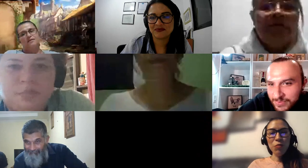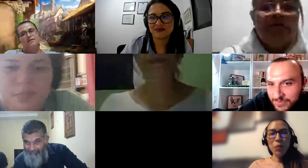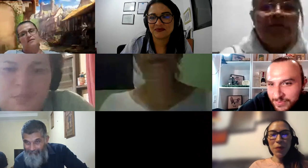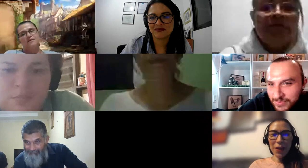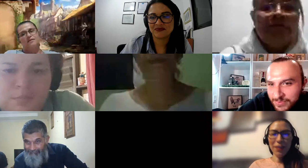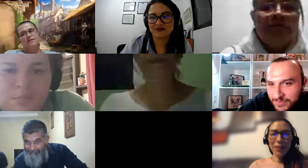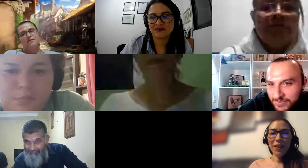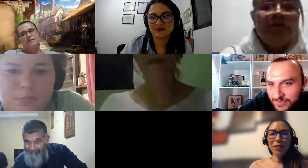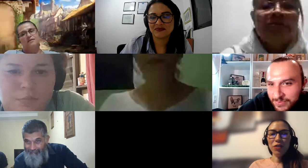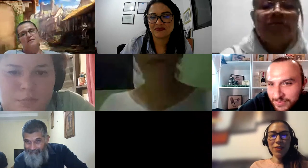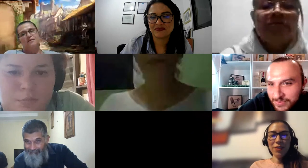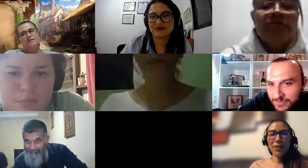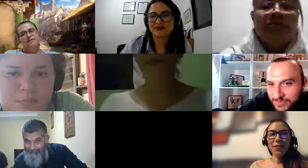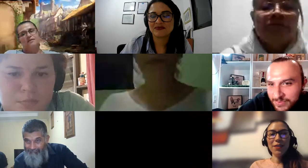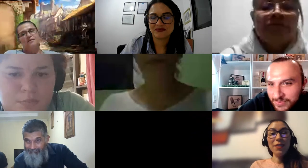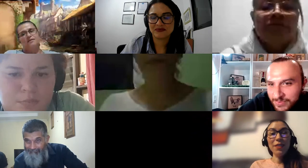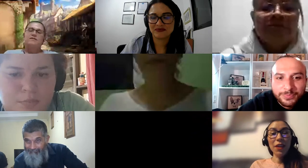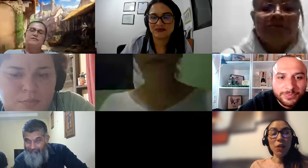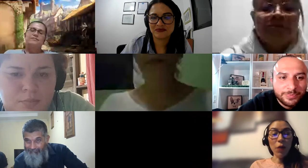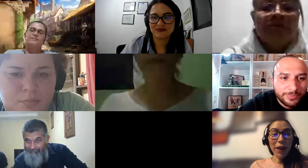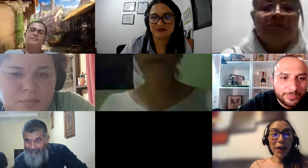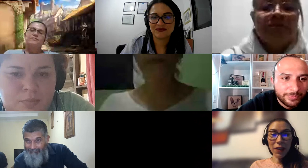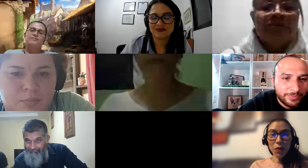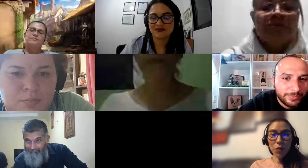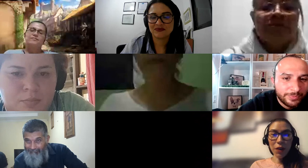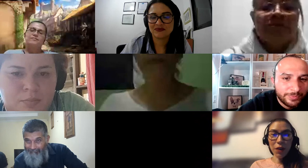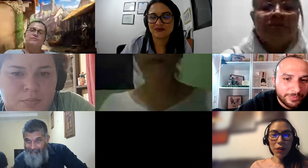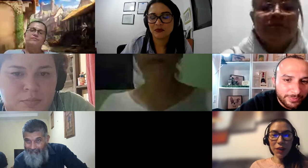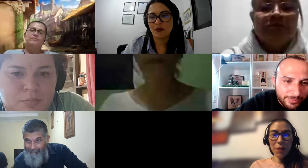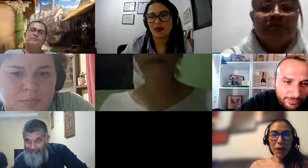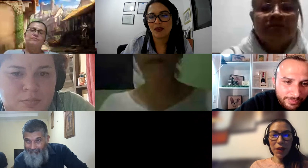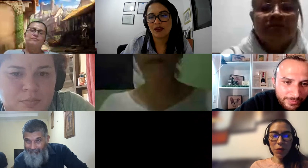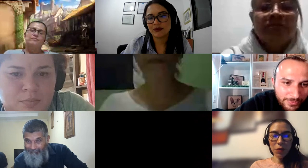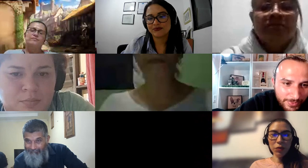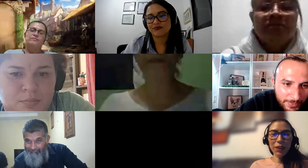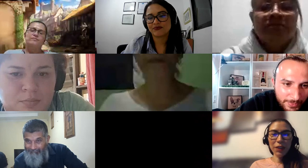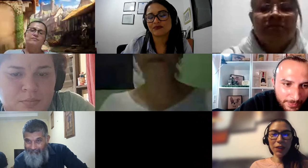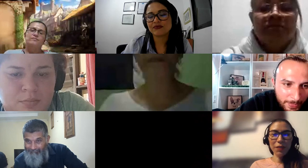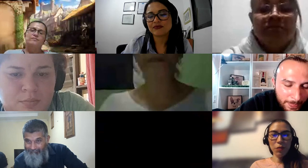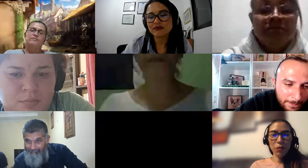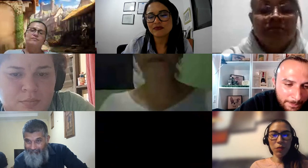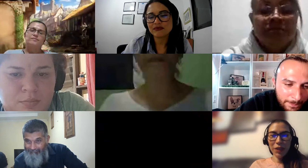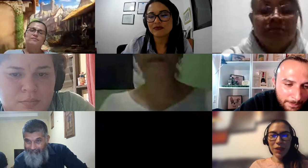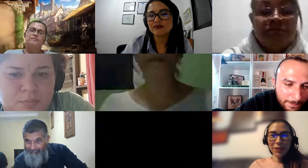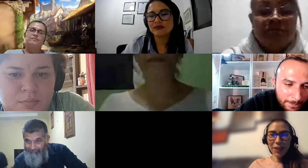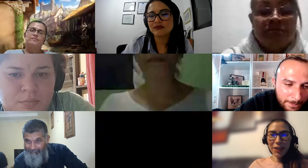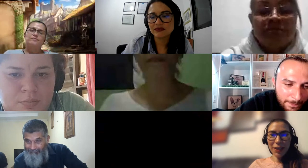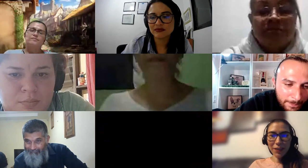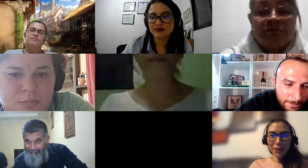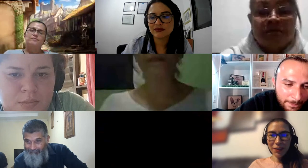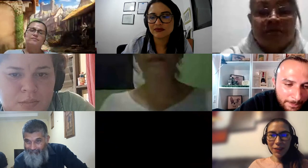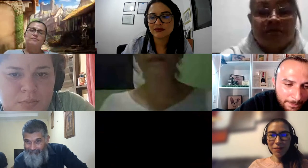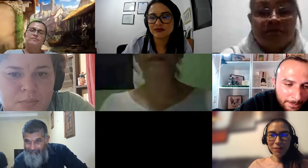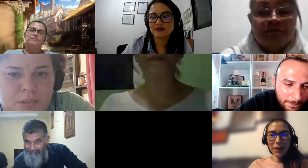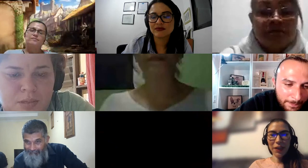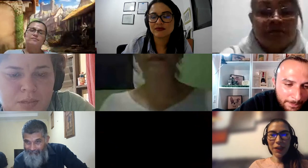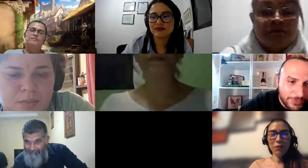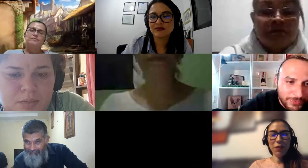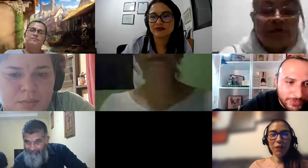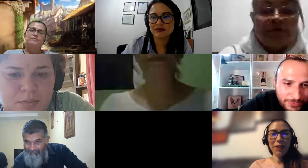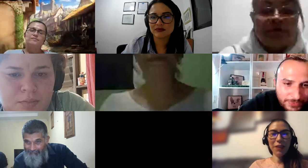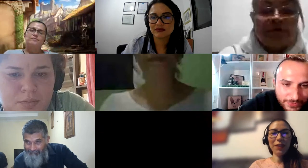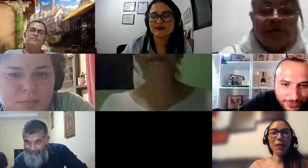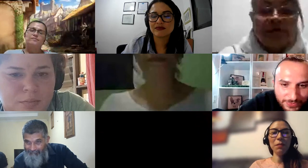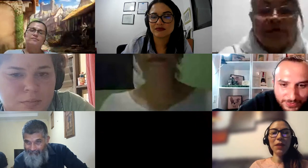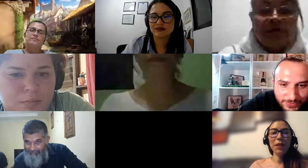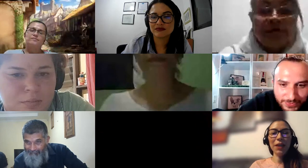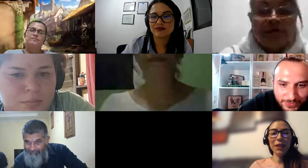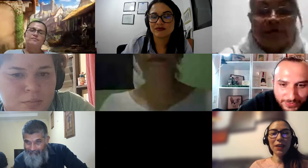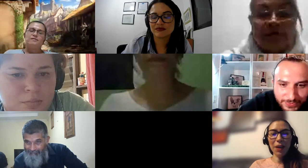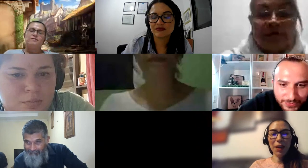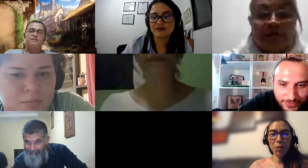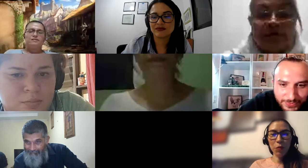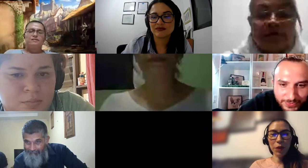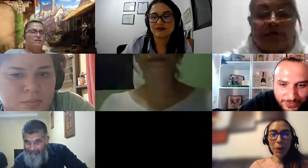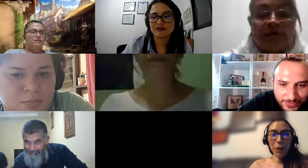Muy bien, entonces, si no hay ninguna otra pregunta por el chat, para que Fabián también la pueda